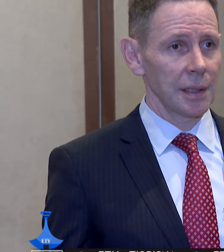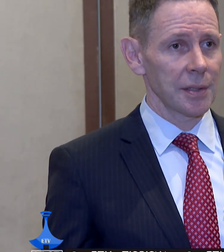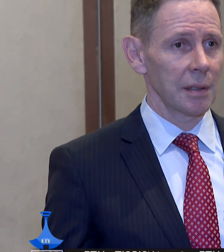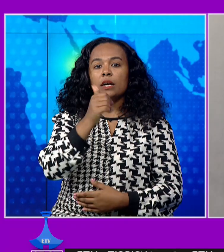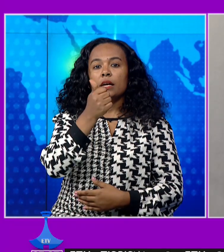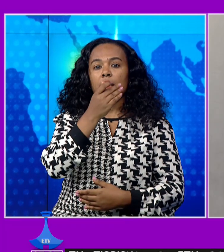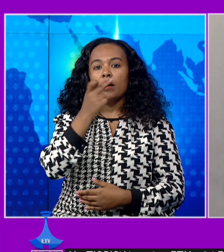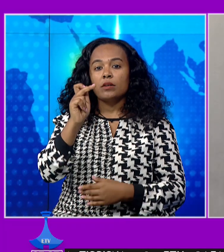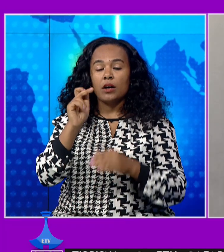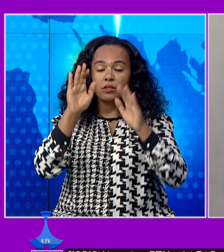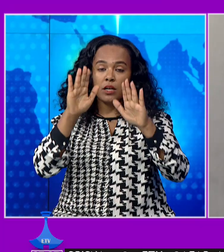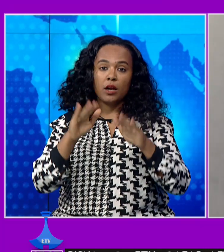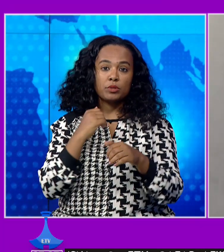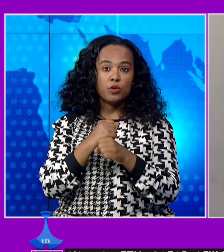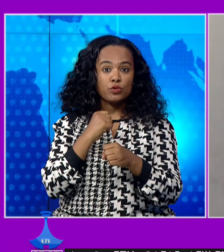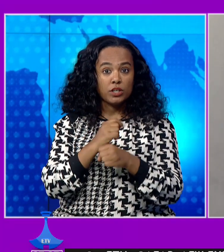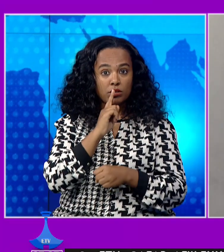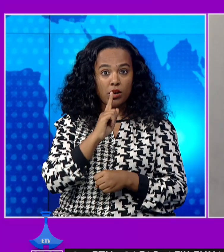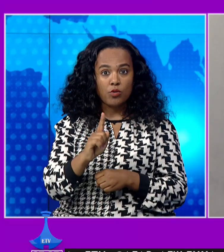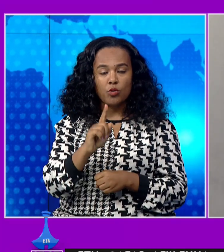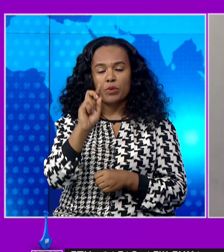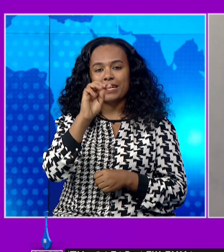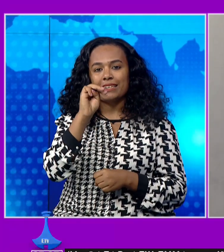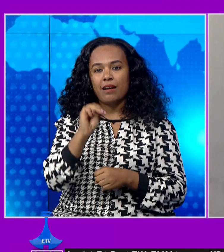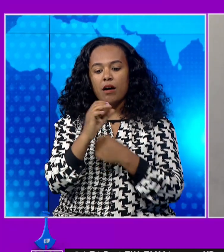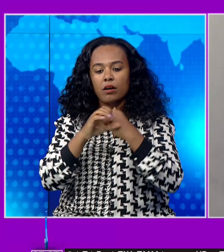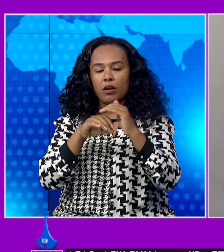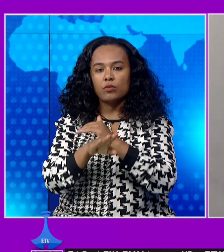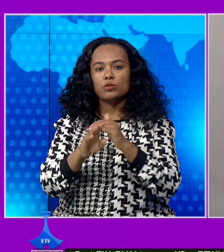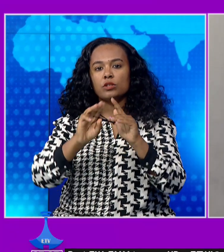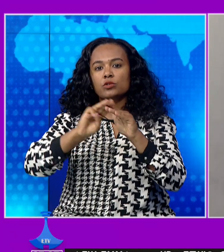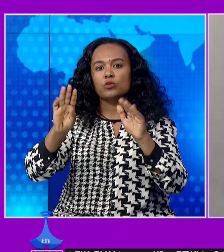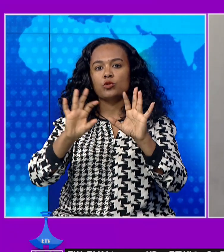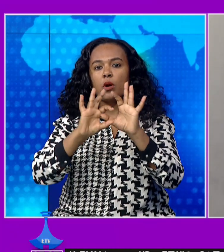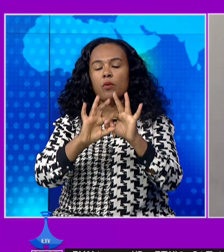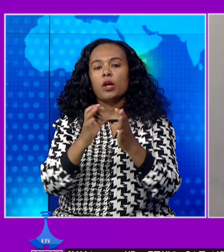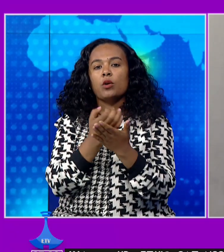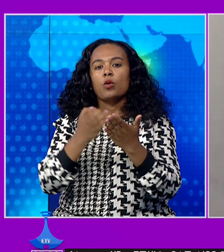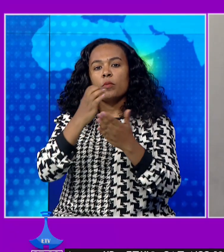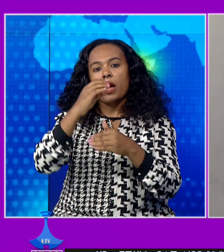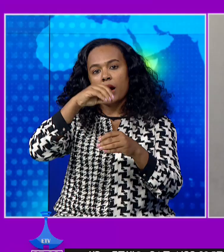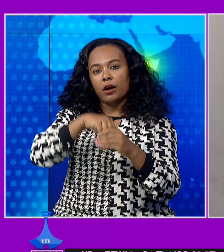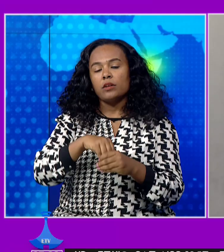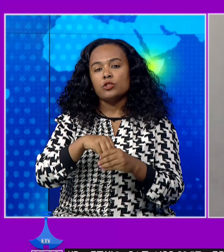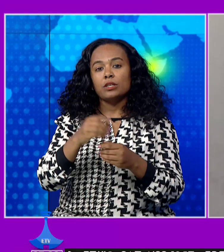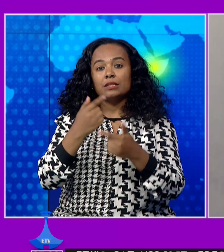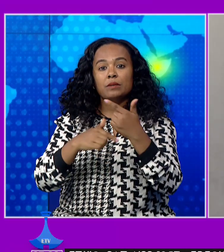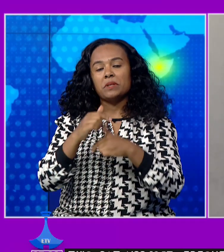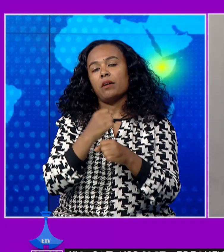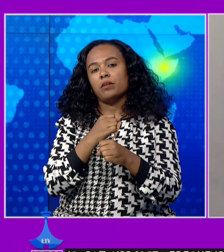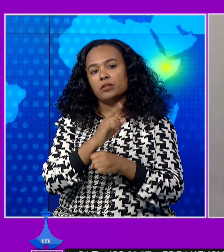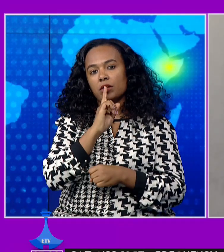ኢጋድ አስገራሚ ስራዎችን እየሰራ ነው። በቀጣናው ሀገራት ውስጥ ለስደተኞች ማህበራዊና ኢኮኖሚያዊ አካታችነት እንዲመጣ እየሰራ